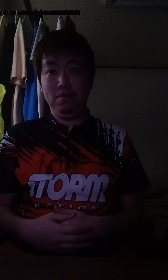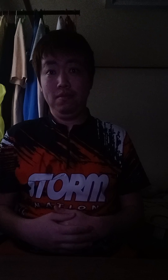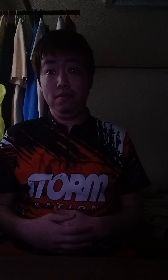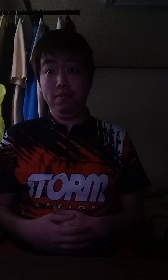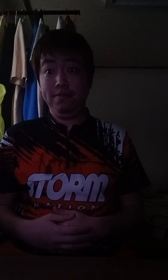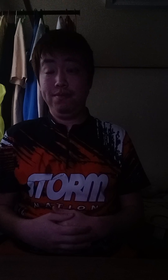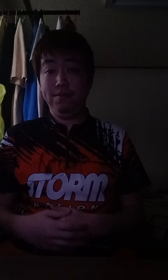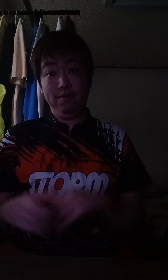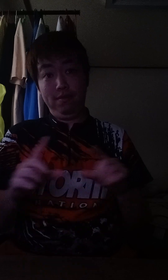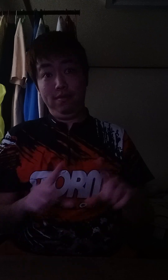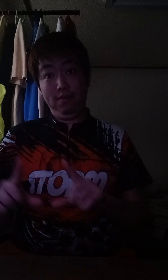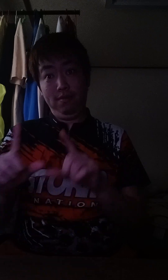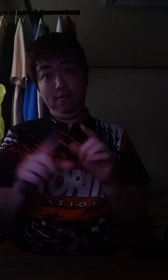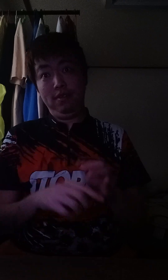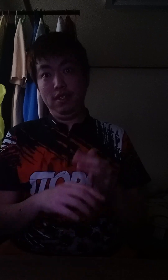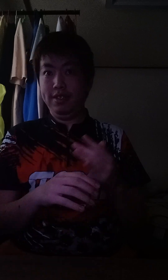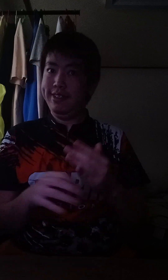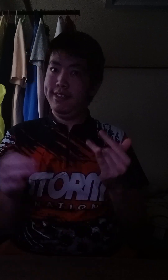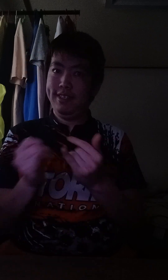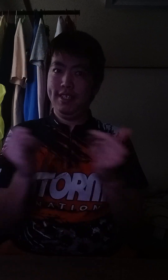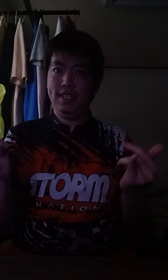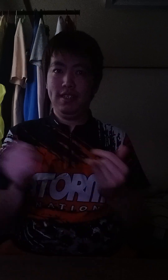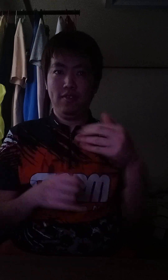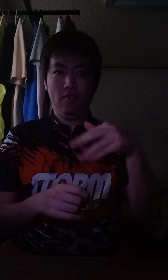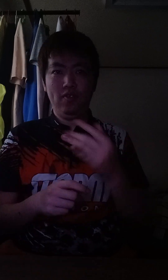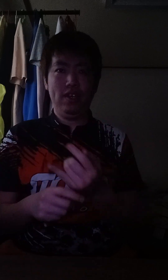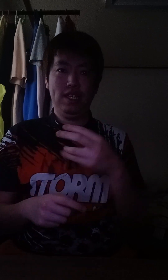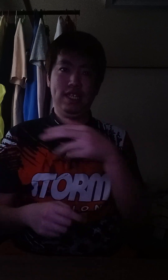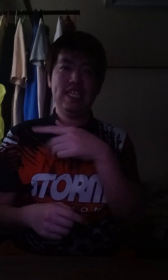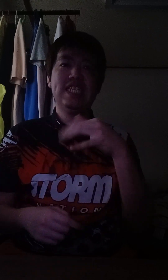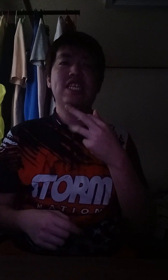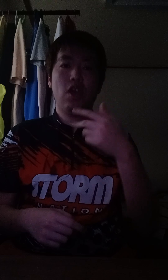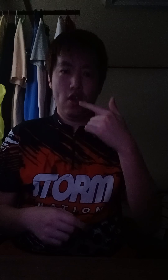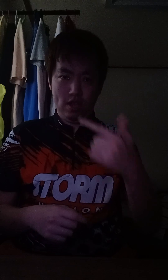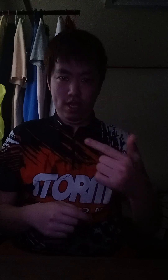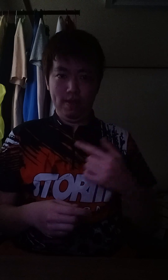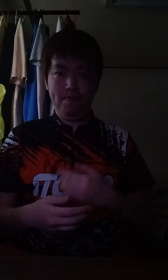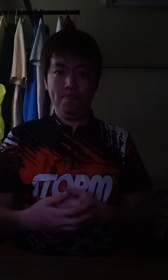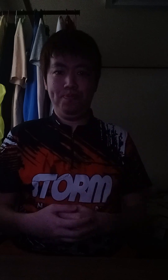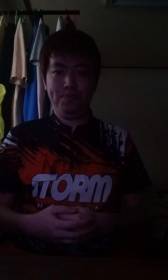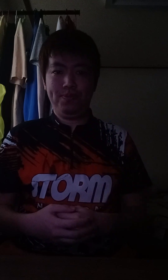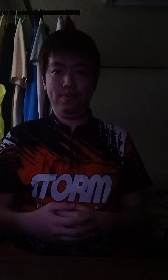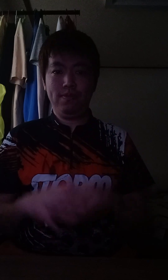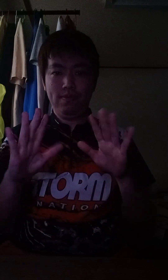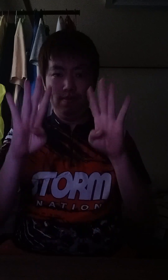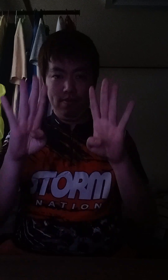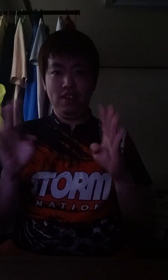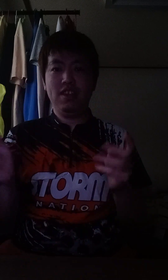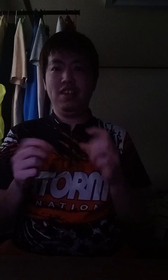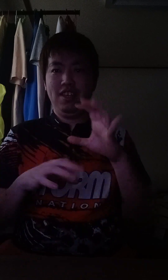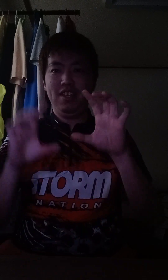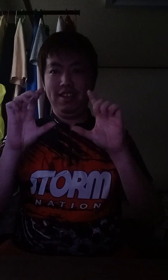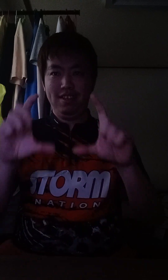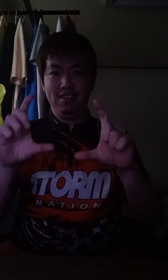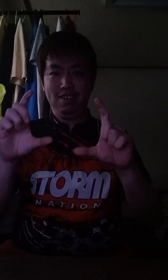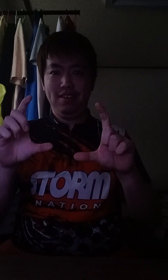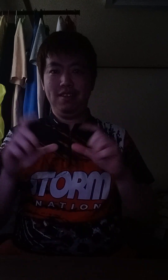여느 중학생과 다름없는 평범한 아침을 맞이하는 승현이. 14살 승현이의 이야기입니다.